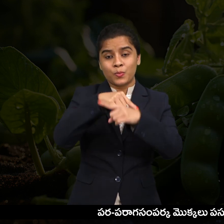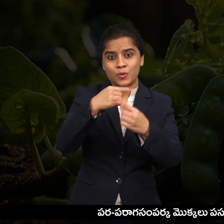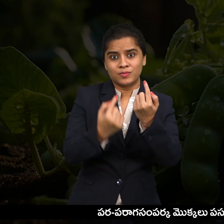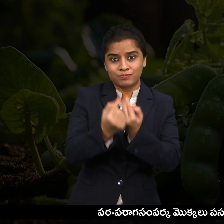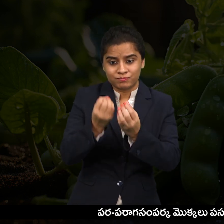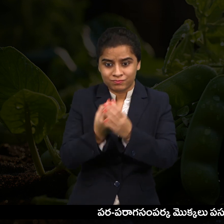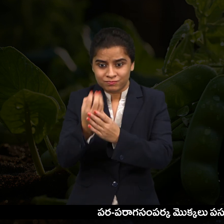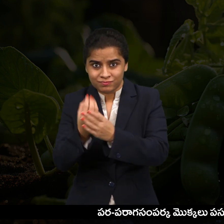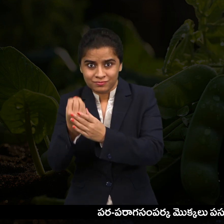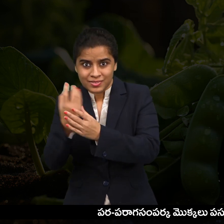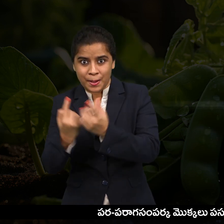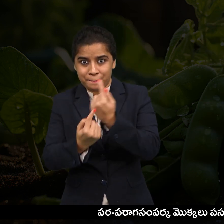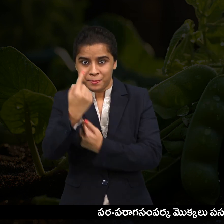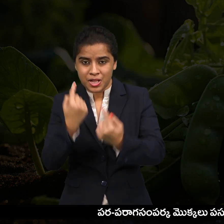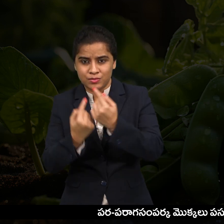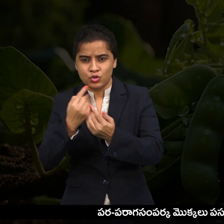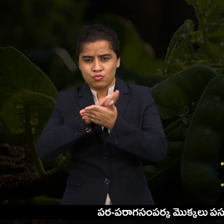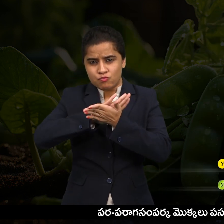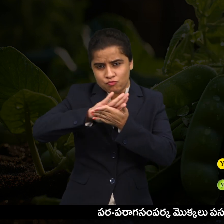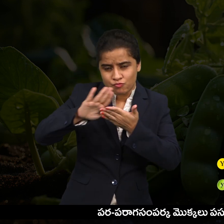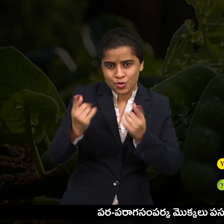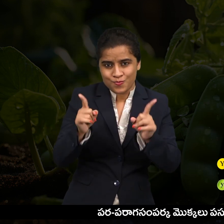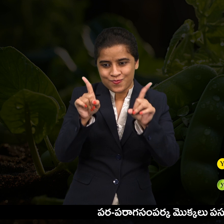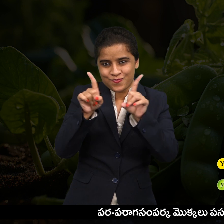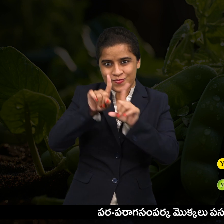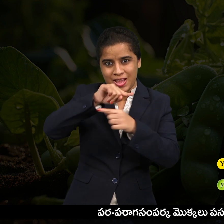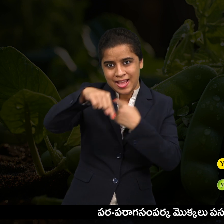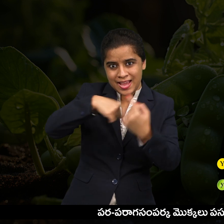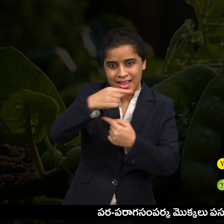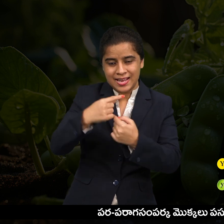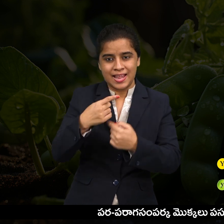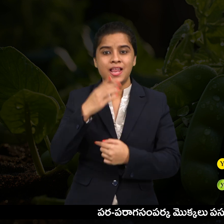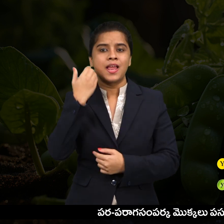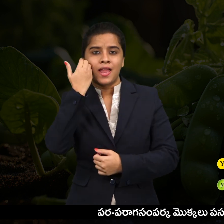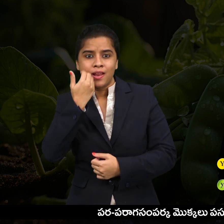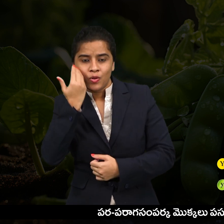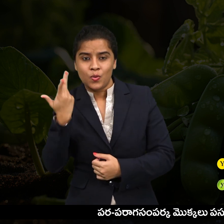పరపరాగ సంపర్క మొక్కలు పసుపు మరియు ఆకుపచ్చ విత్తనాల శుద్ధ జాతికి